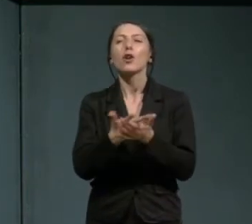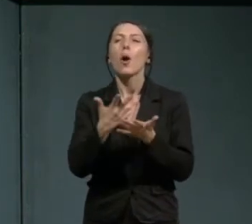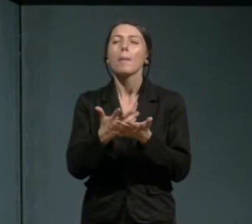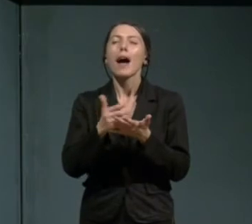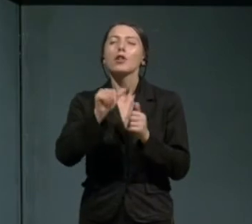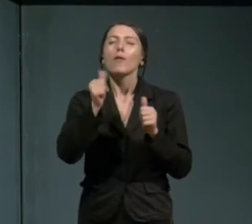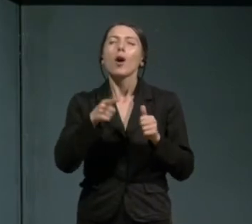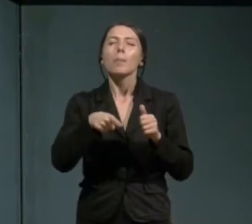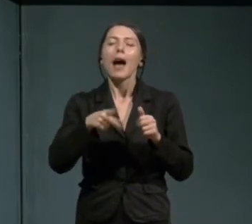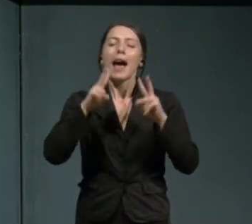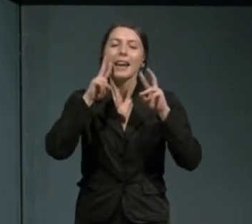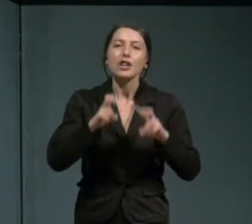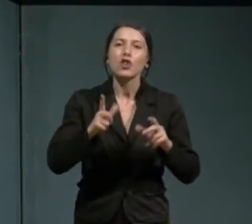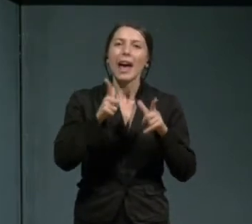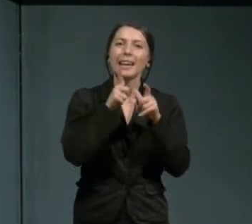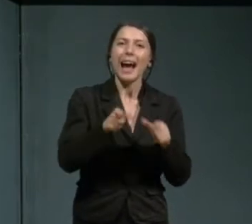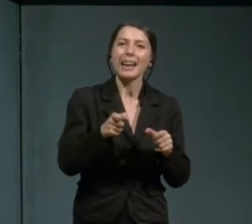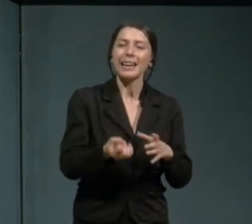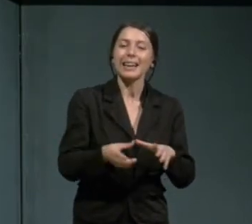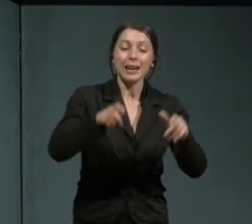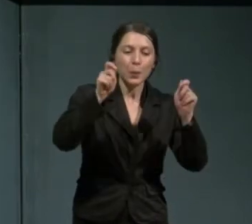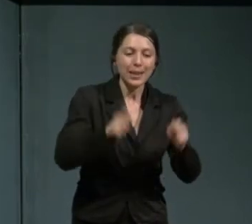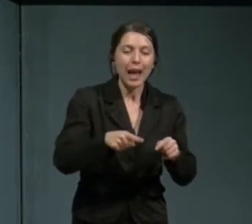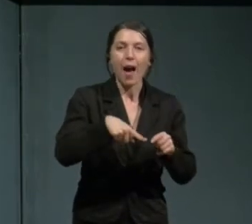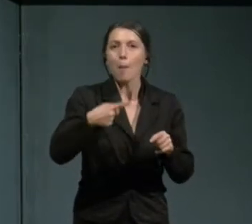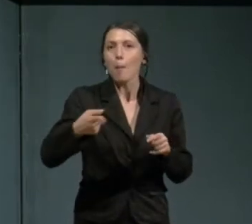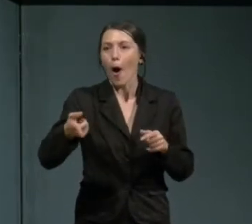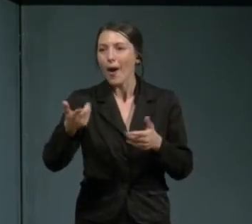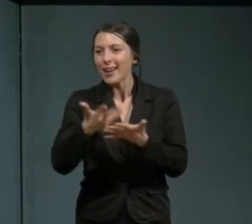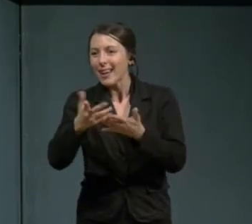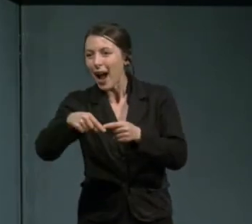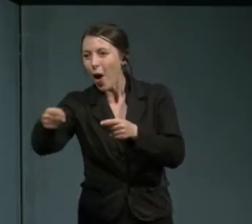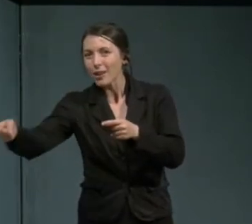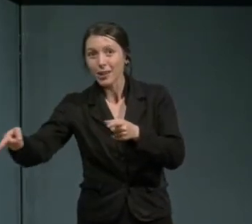di ricerca linguistica che poi ritroviamo poi nei romanzi successivi